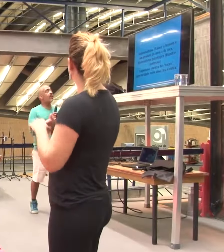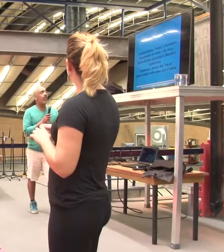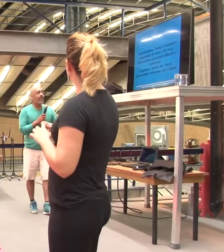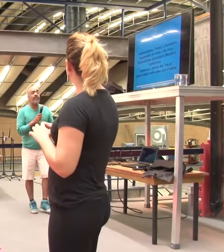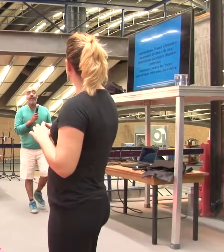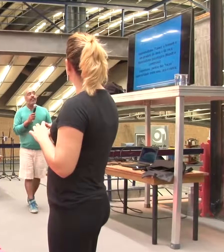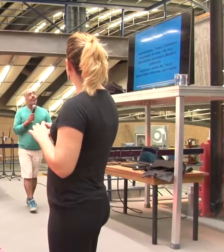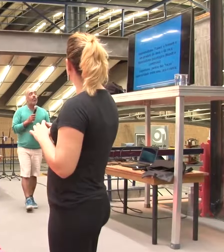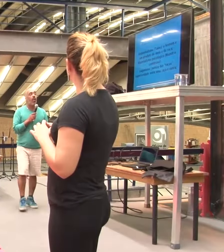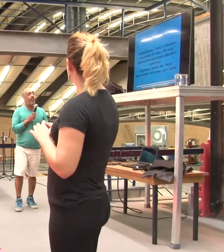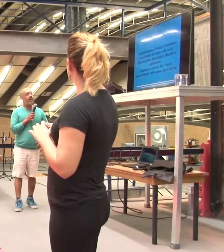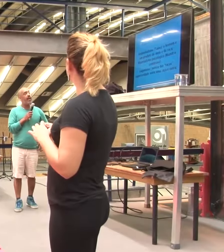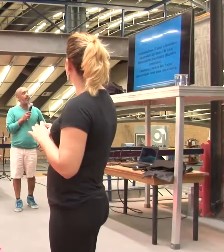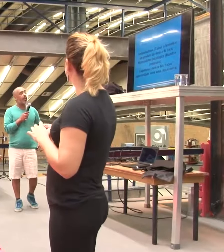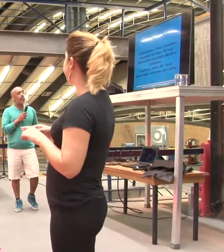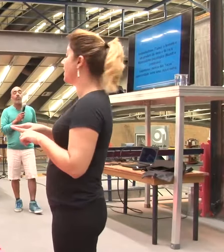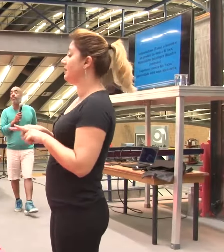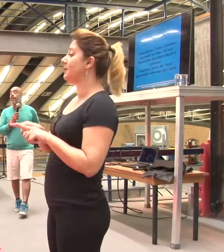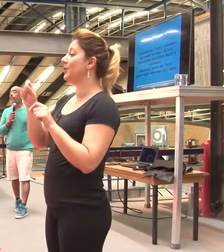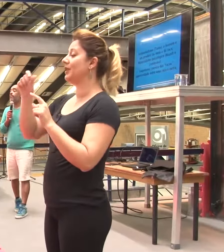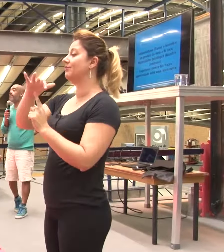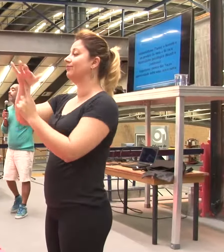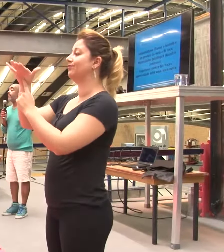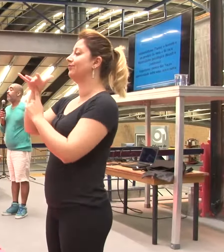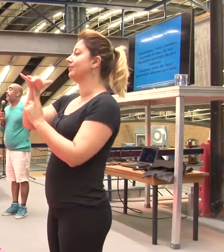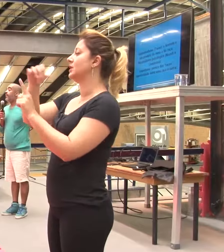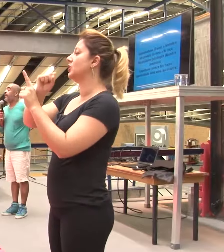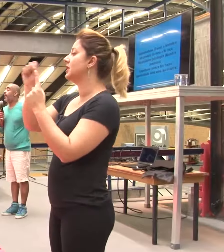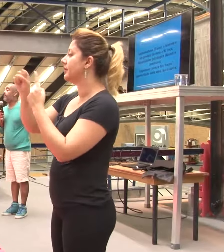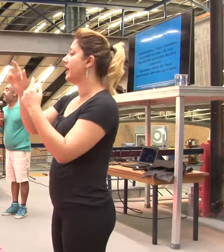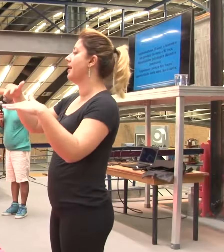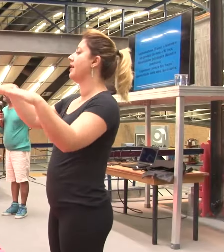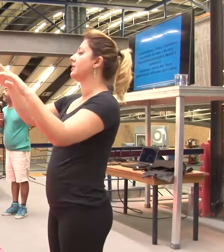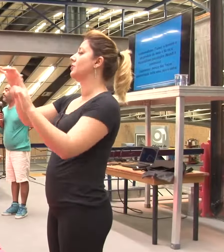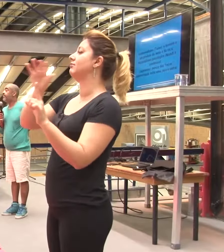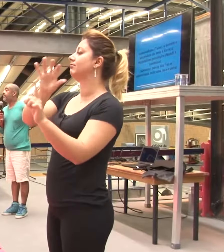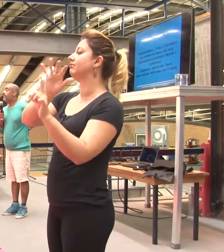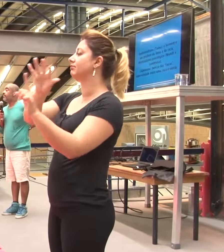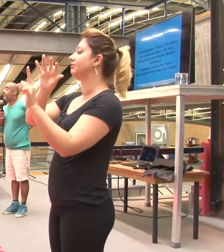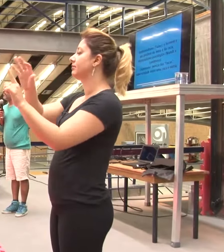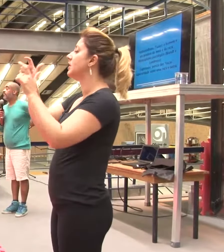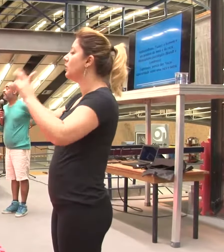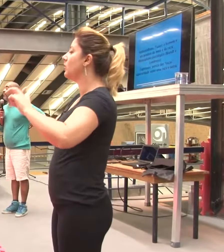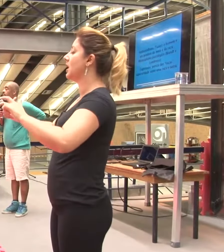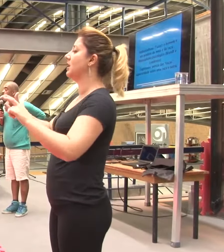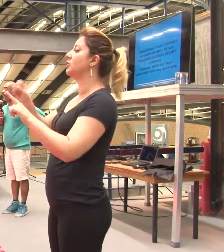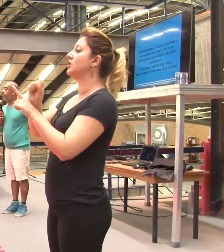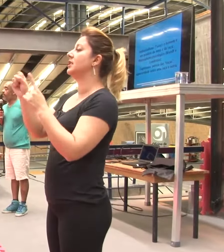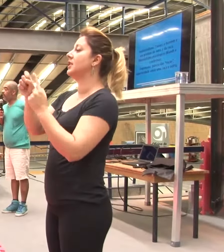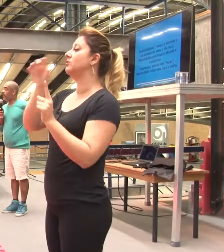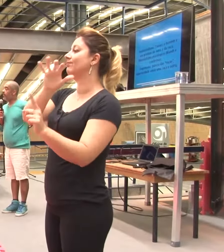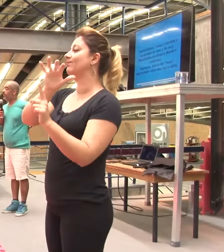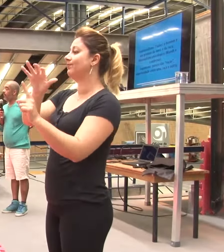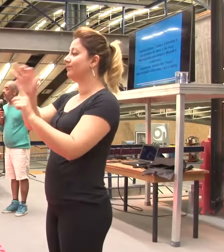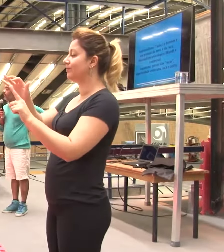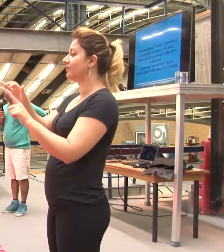A questão do ambientalismo. O homem é produto do meio e da raça. Vou voltar para a